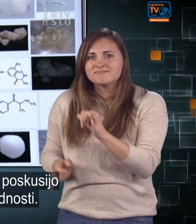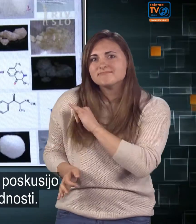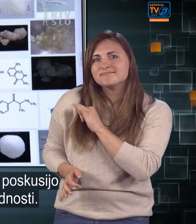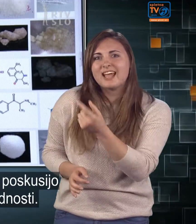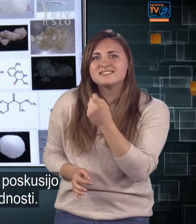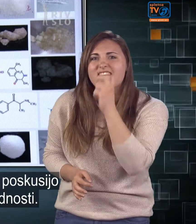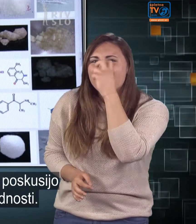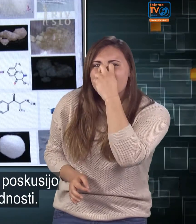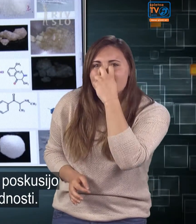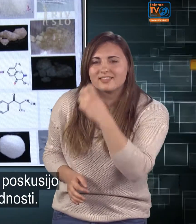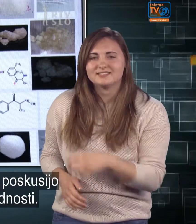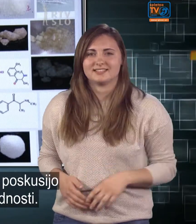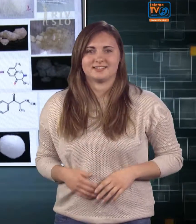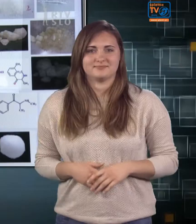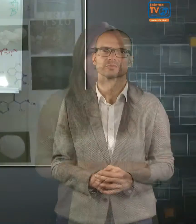iz radovednosti.